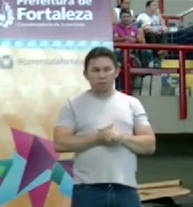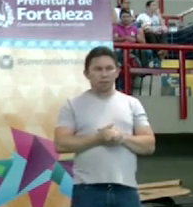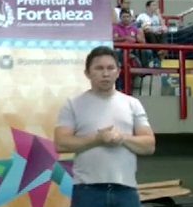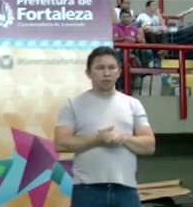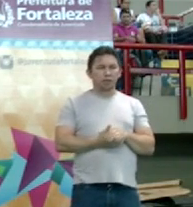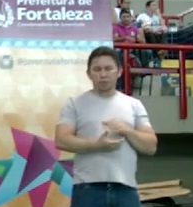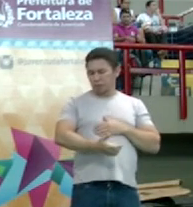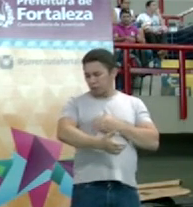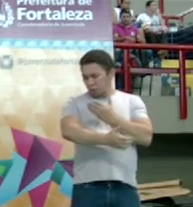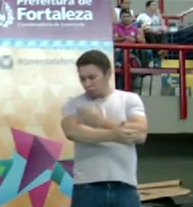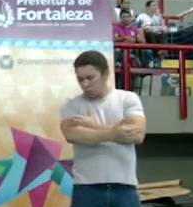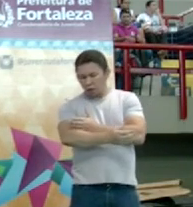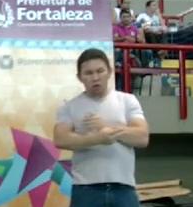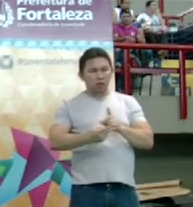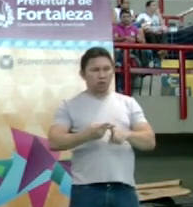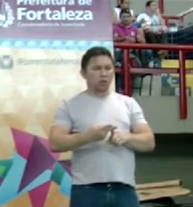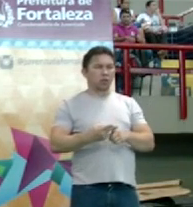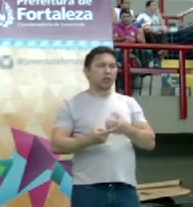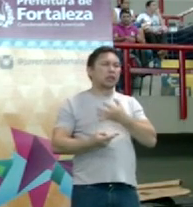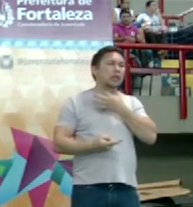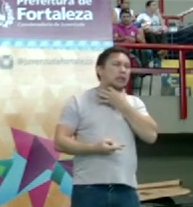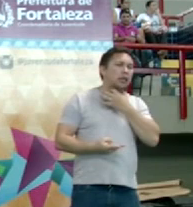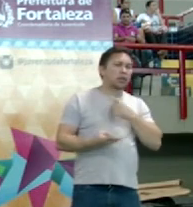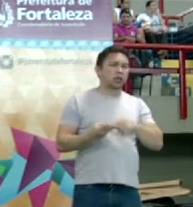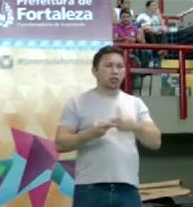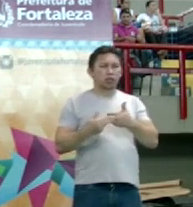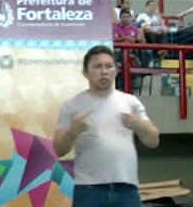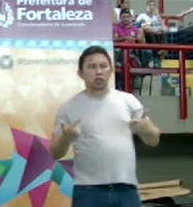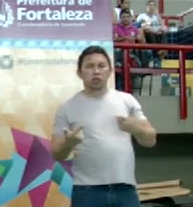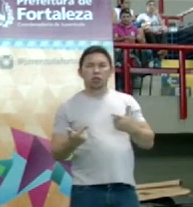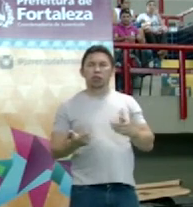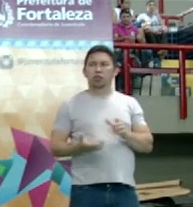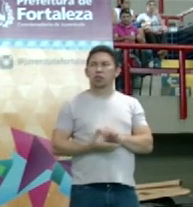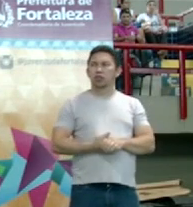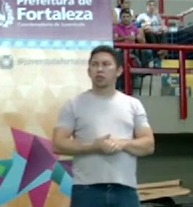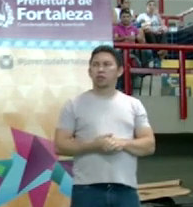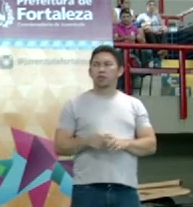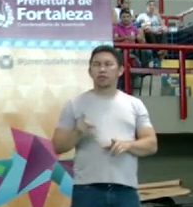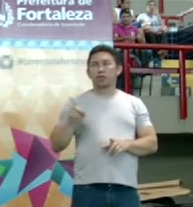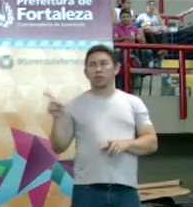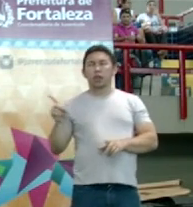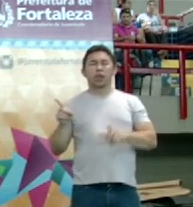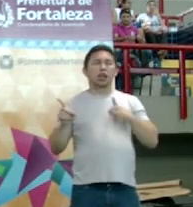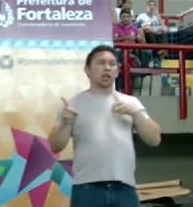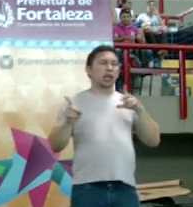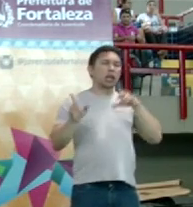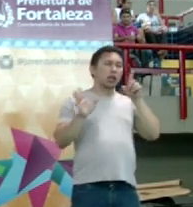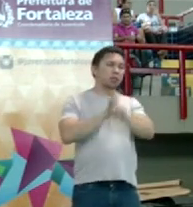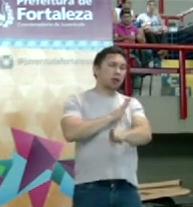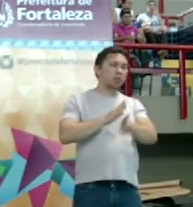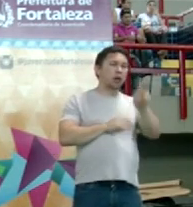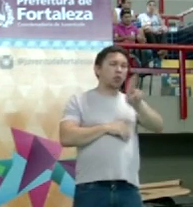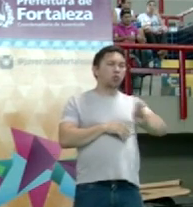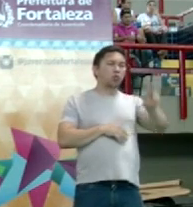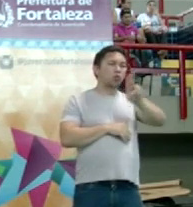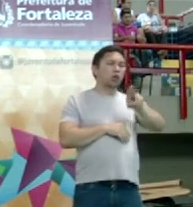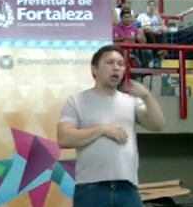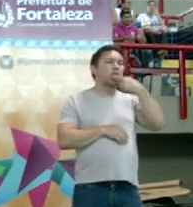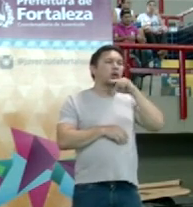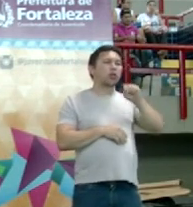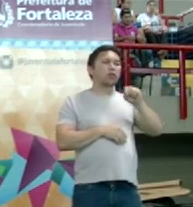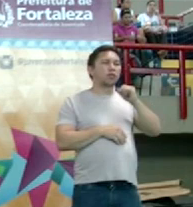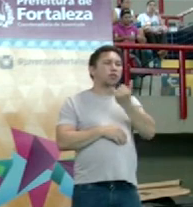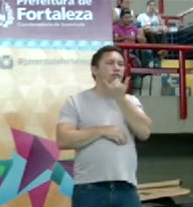edema, cefaleia, se sim que a competência é afetada. Aqui, pessoal, é o que nós vamos chamar